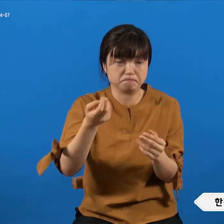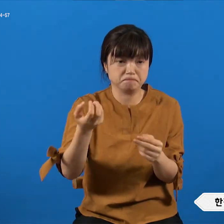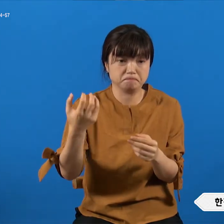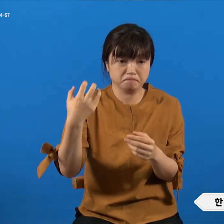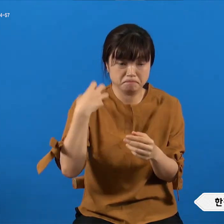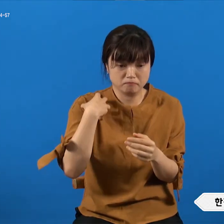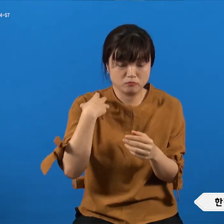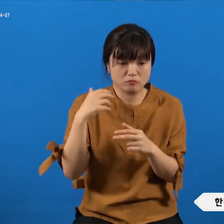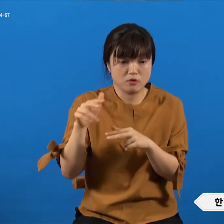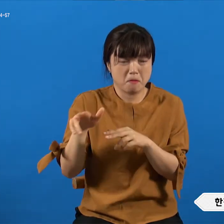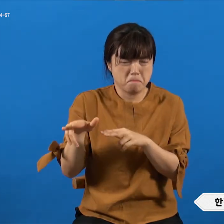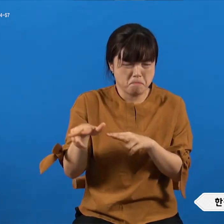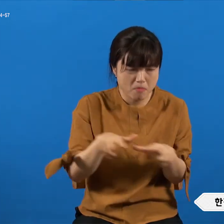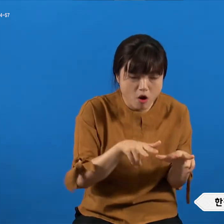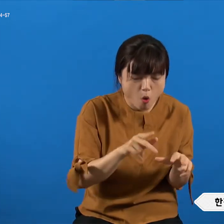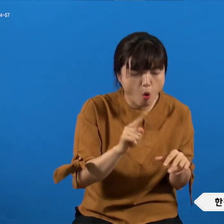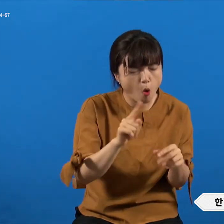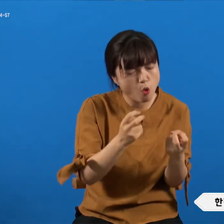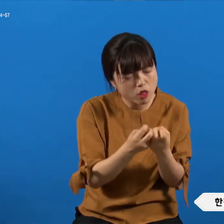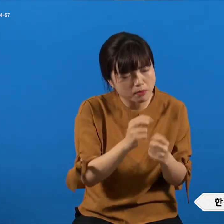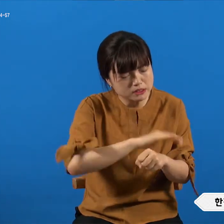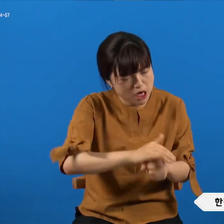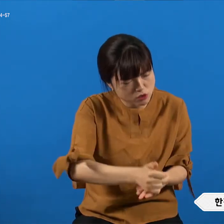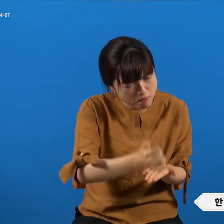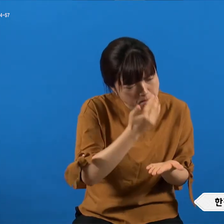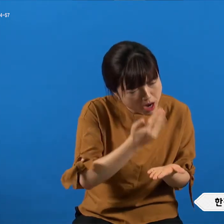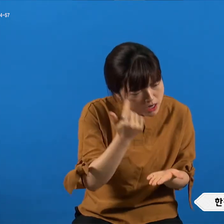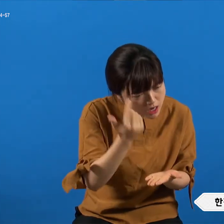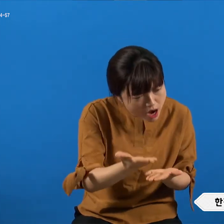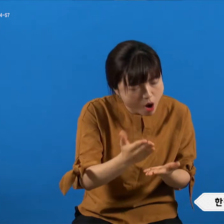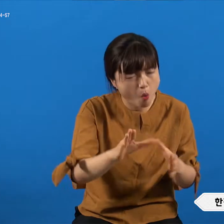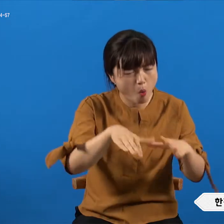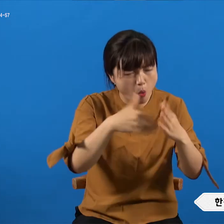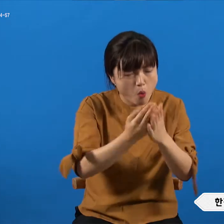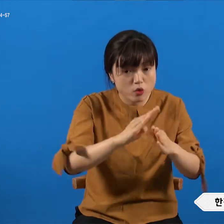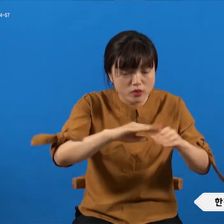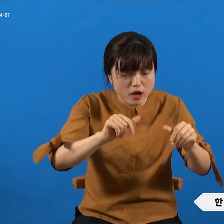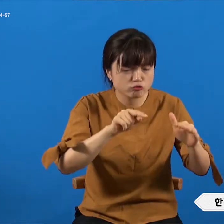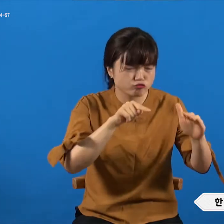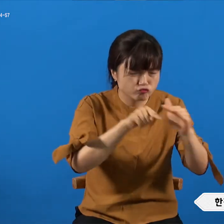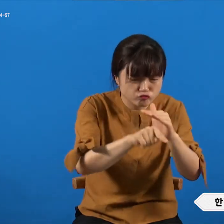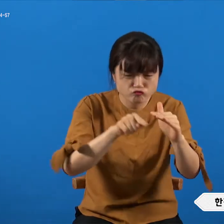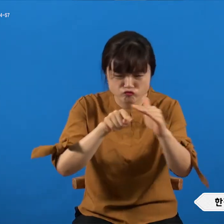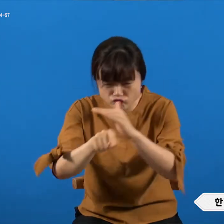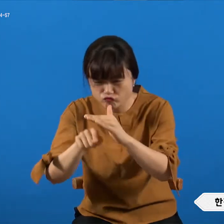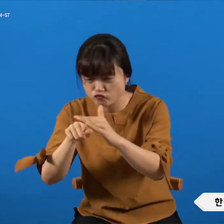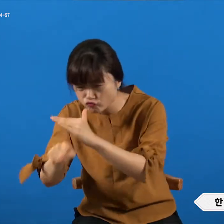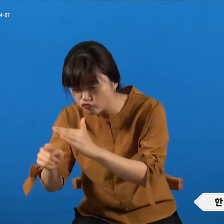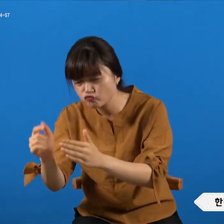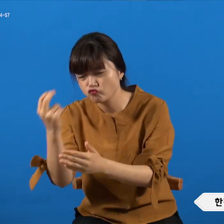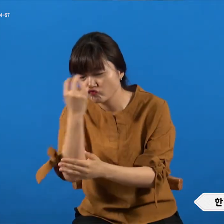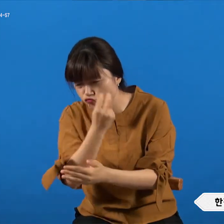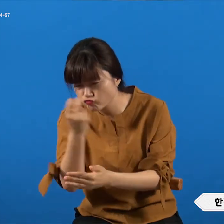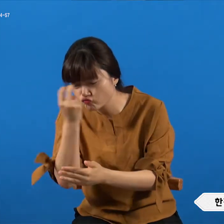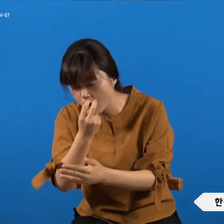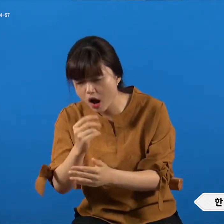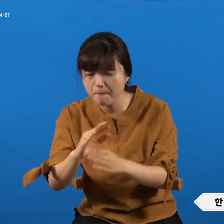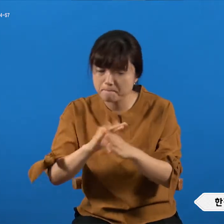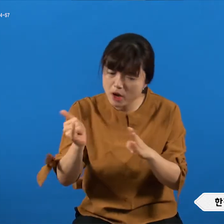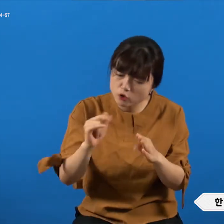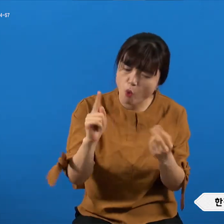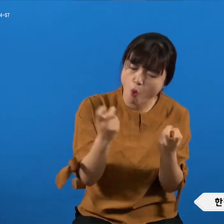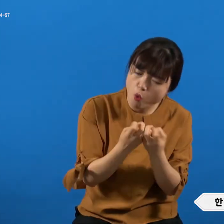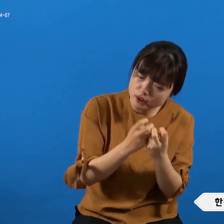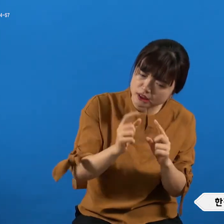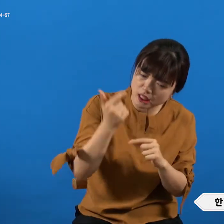백성들을 잘 섬길 수 있을까, 그래서 온 땅을 순찰하면서 살폈다는 것입니다. 백성들이 어떻게